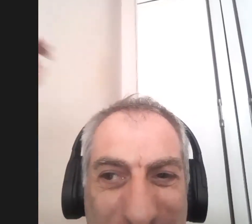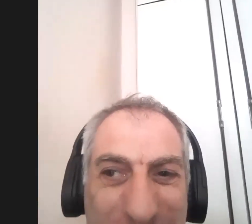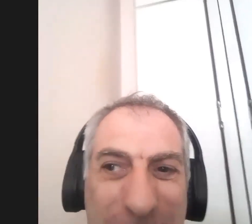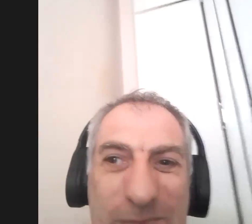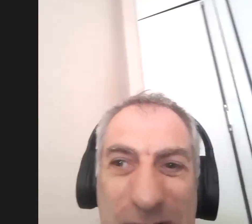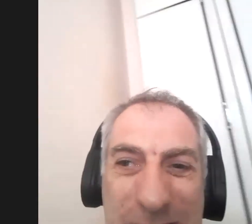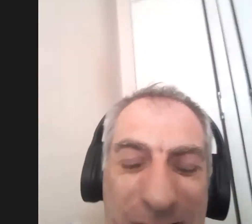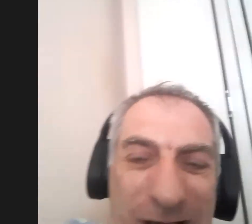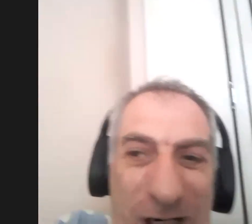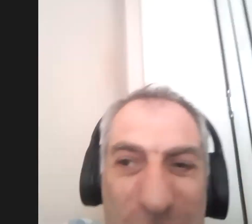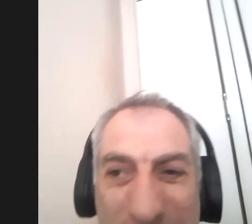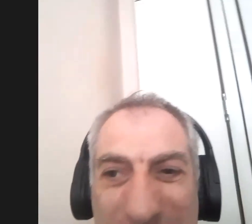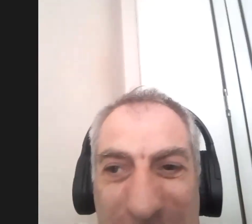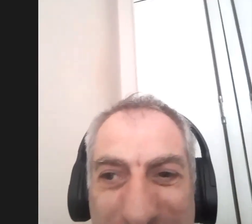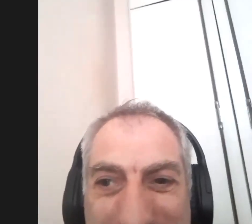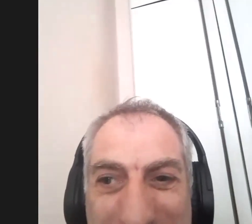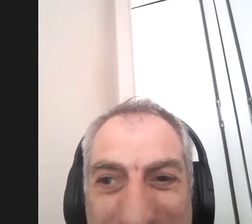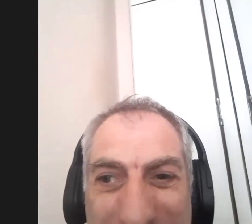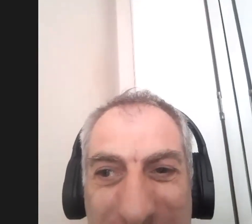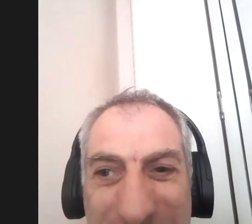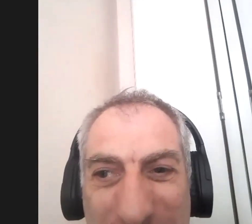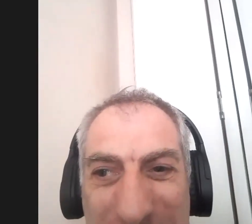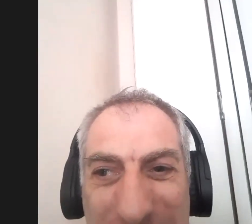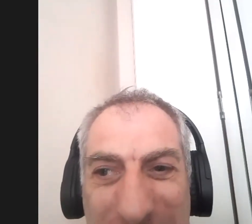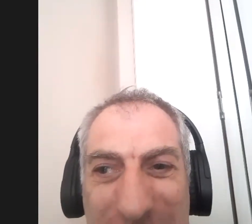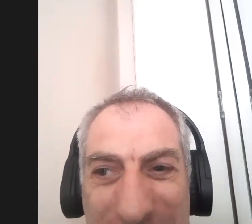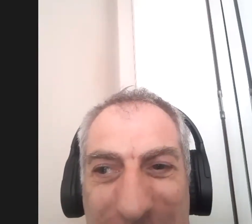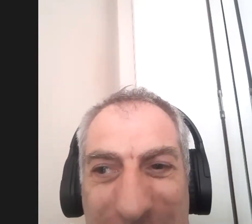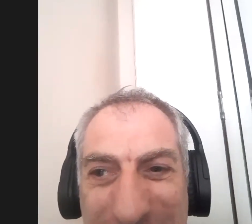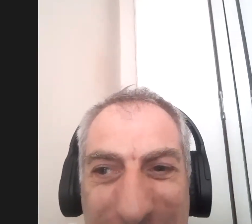אפשרות לעשות קריירה